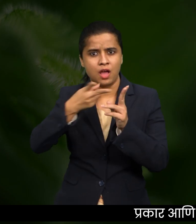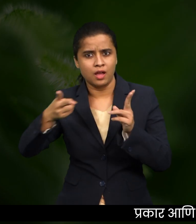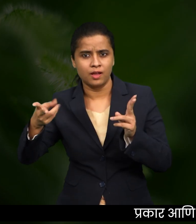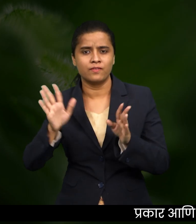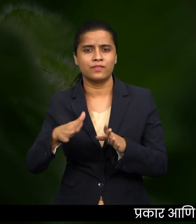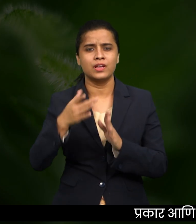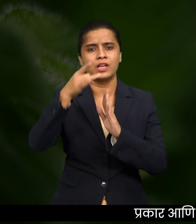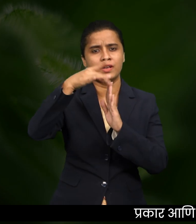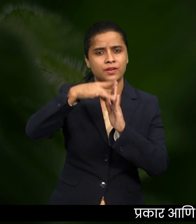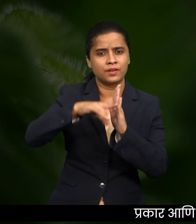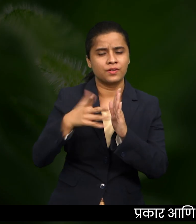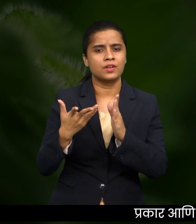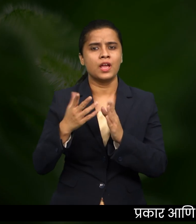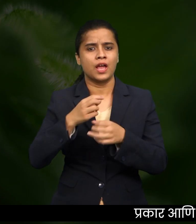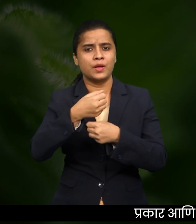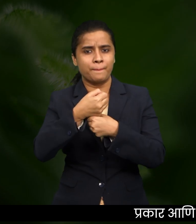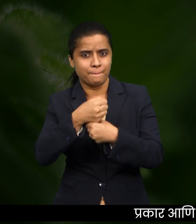क्रियाकलाप.